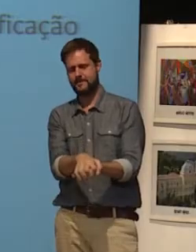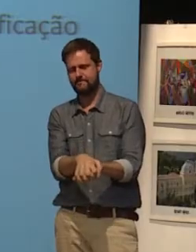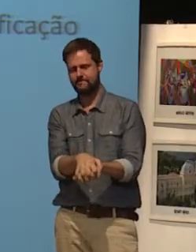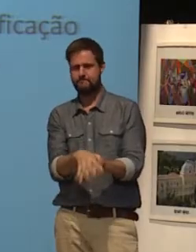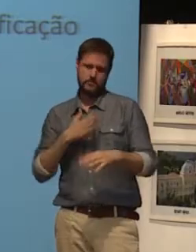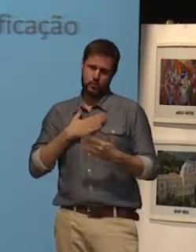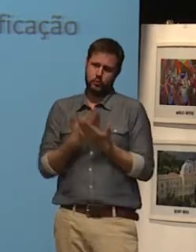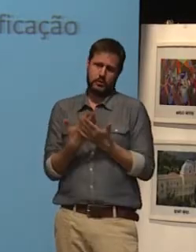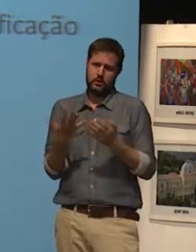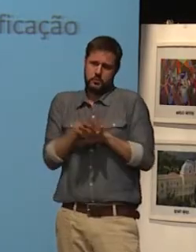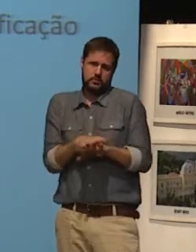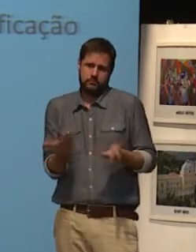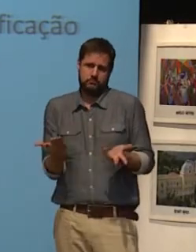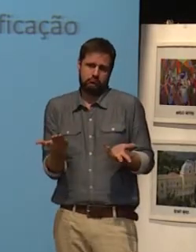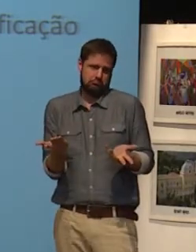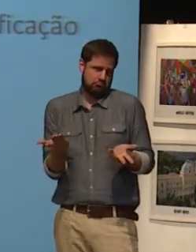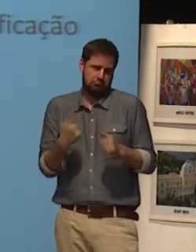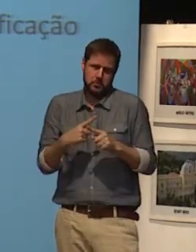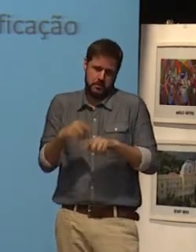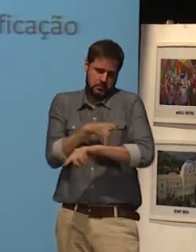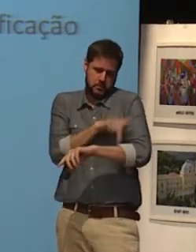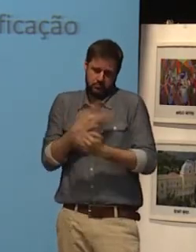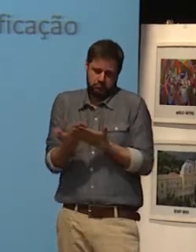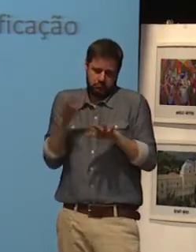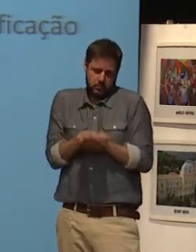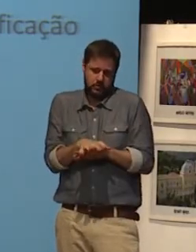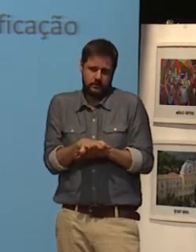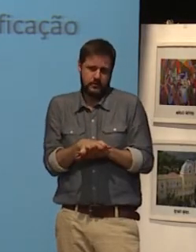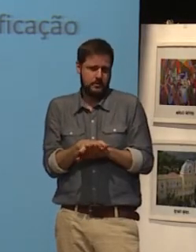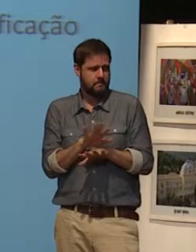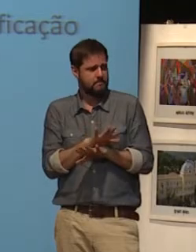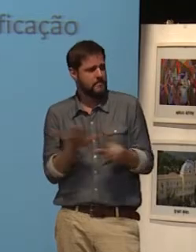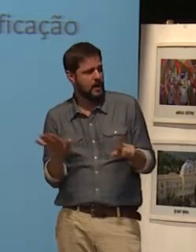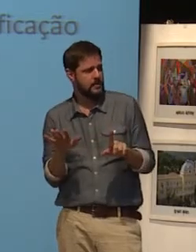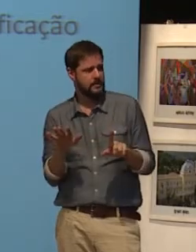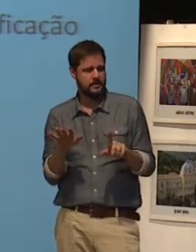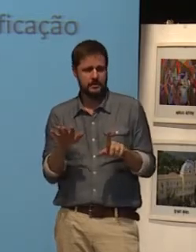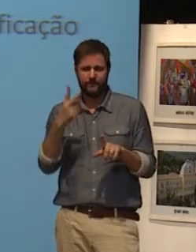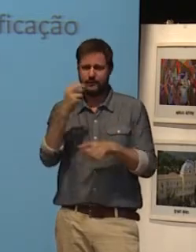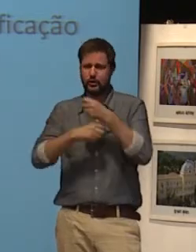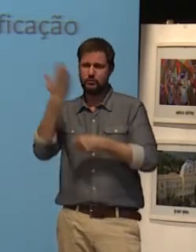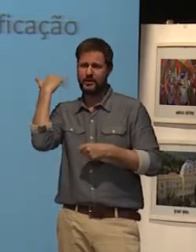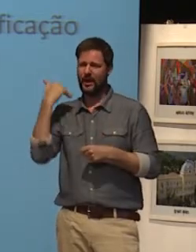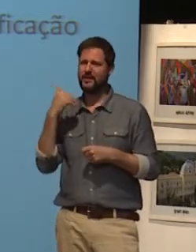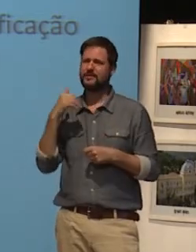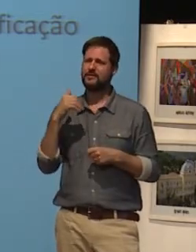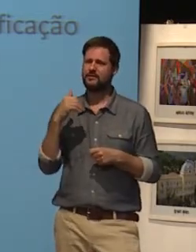a gente vê... Eu estudei na inclusão, né? A minha pedagogia, eu fiz a faculdade de pedagogia numa forma